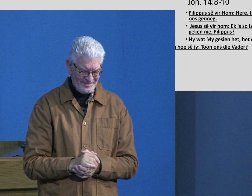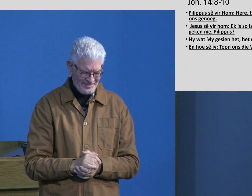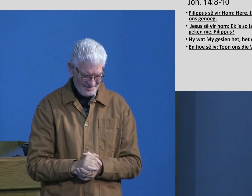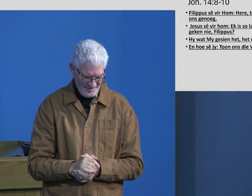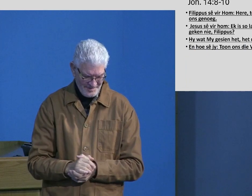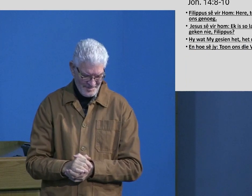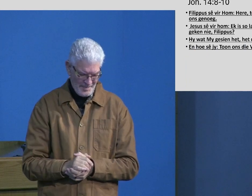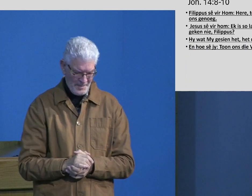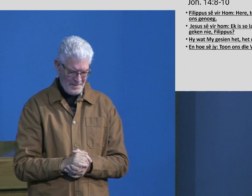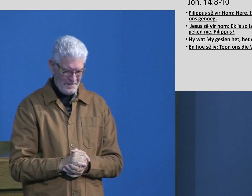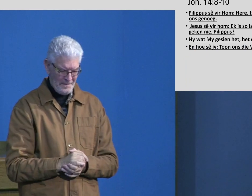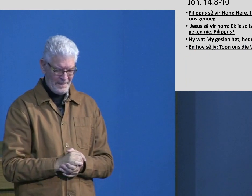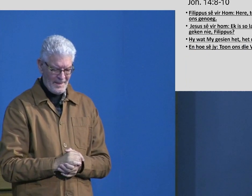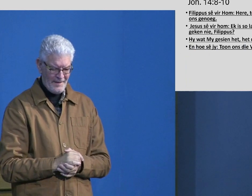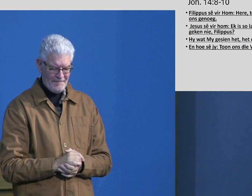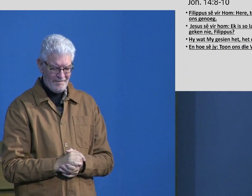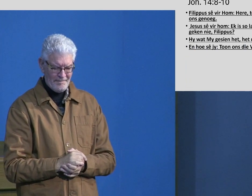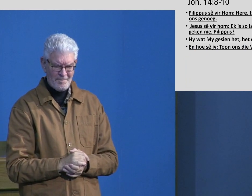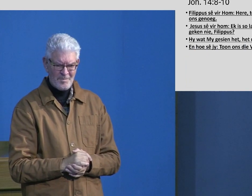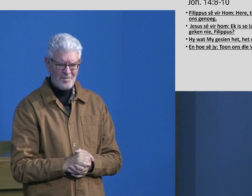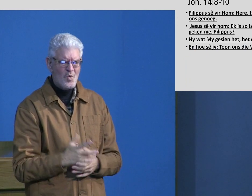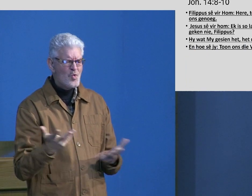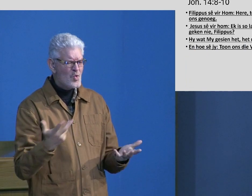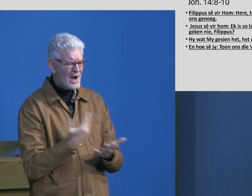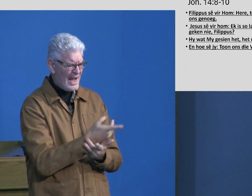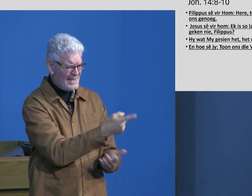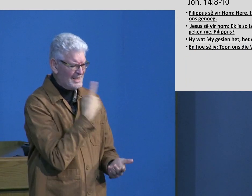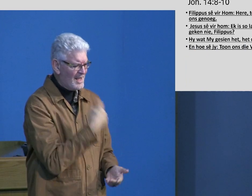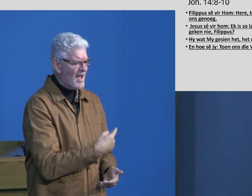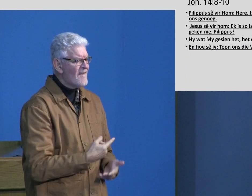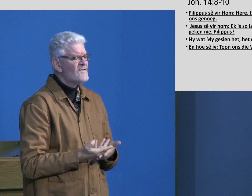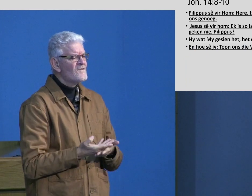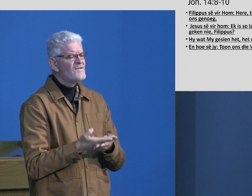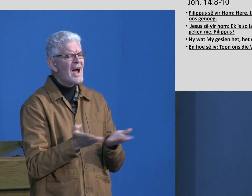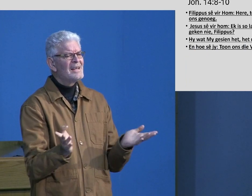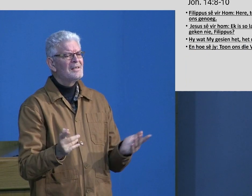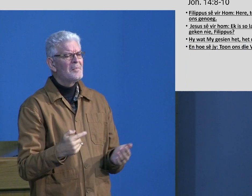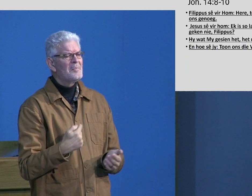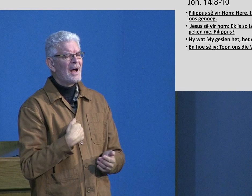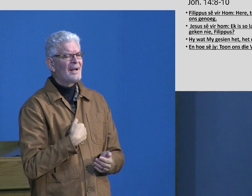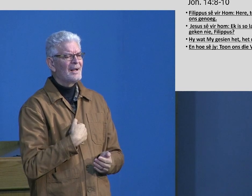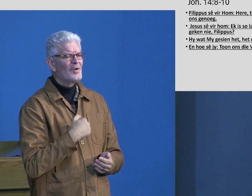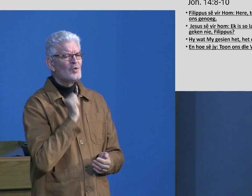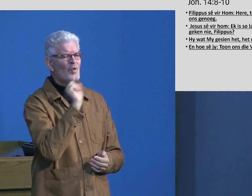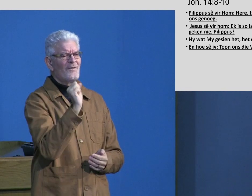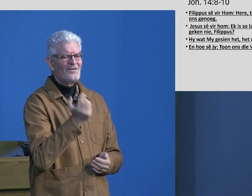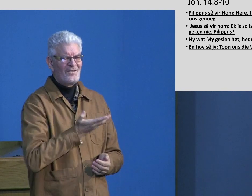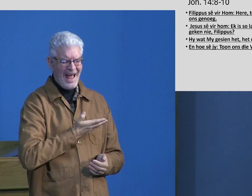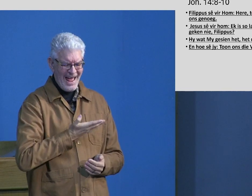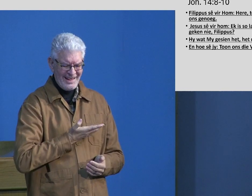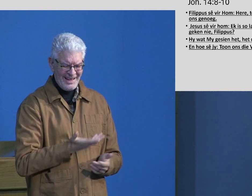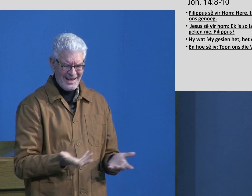dan het jy die Vader ook gesien. So hoe werk dit? En hoe sê hy, wys vir my,